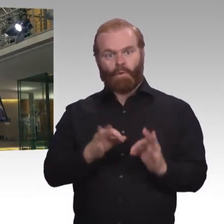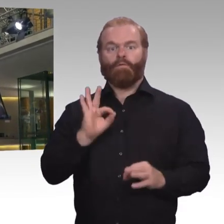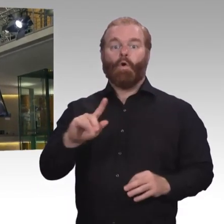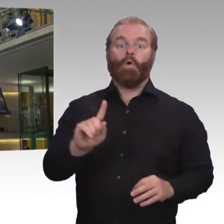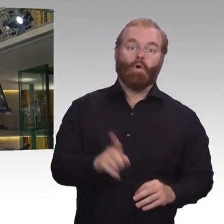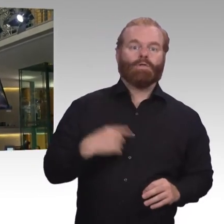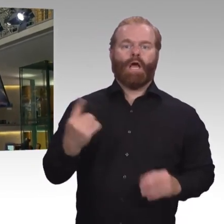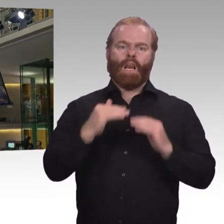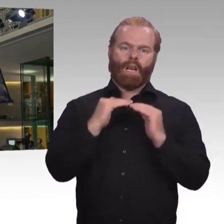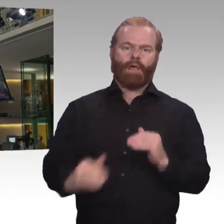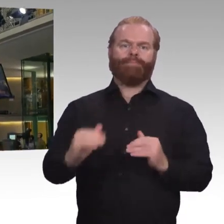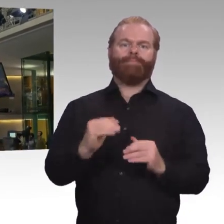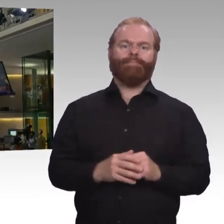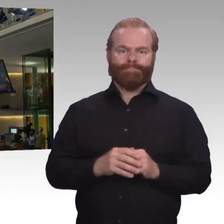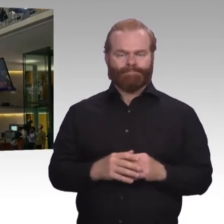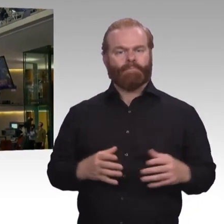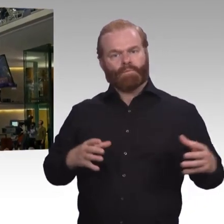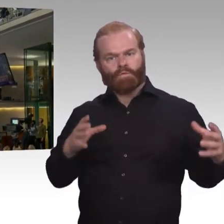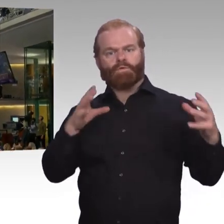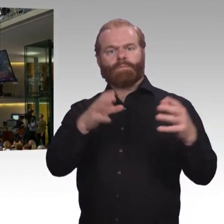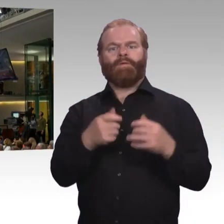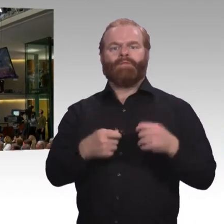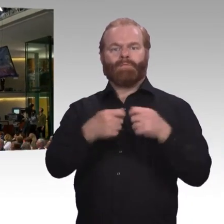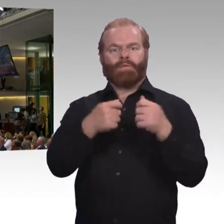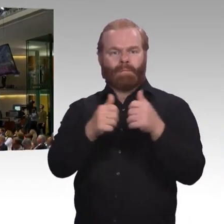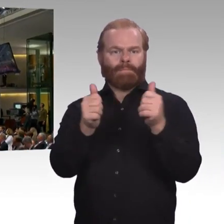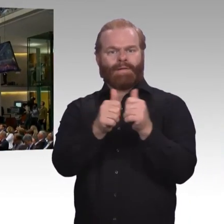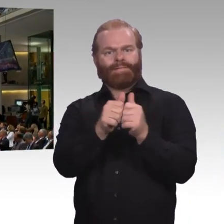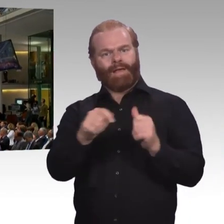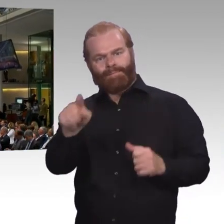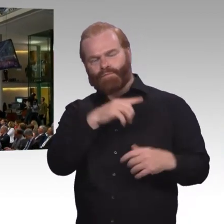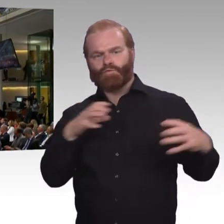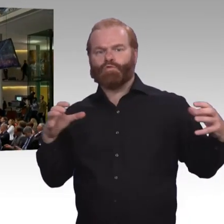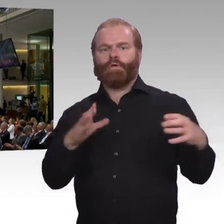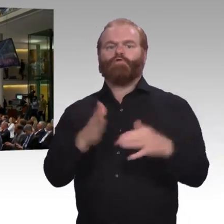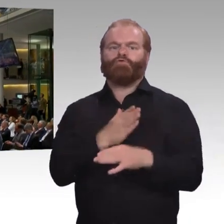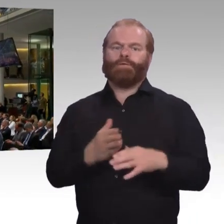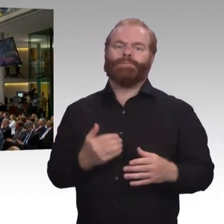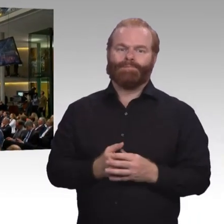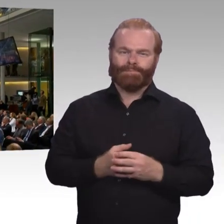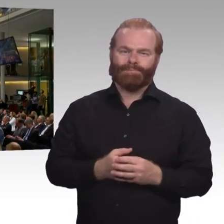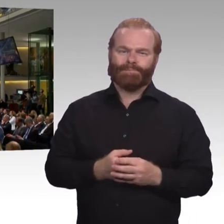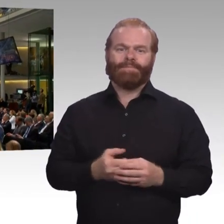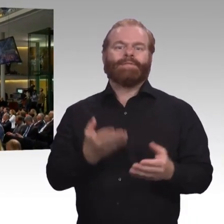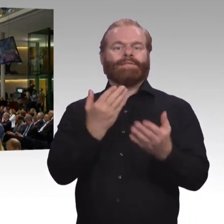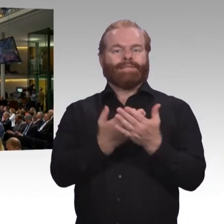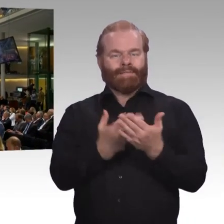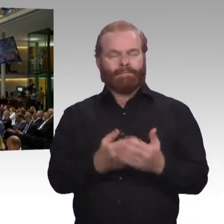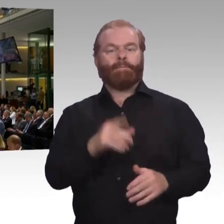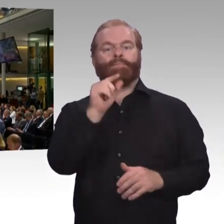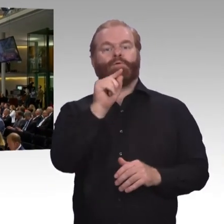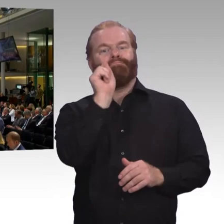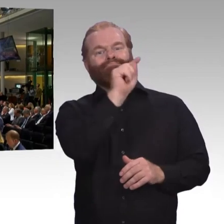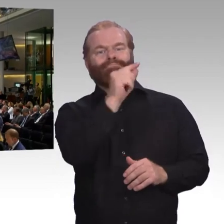gewissenhaft prüfen müssen. Weder dürfen wir sie vorschnell bejahen, noch ihnen reflexartige Absagen